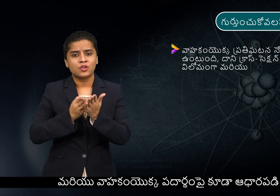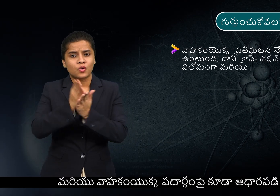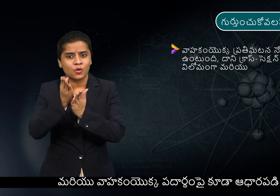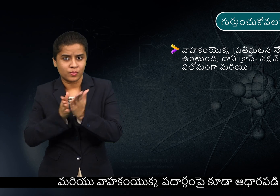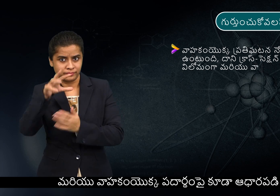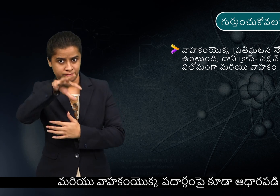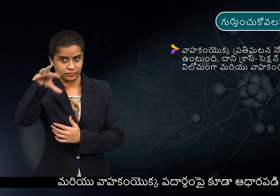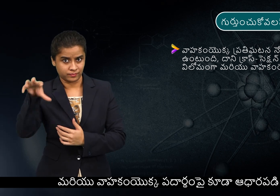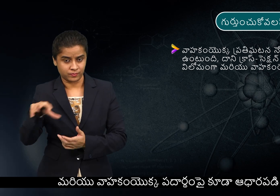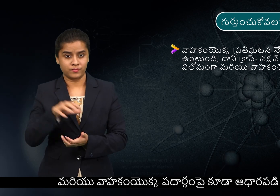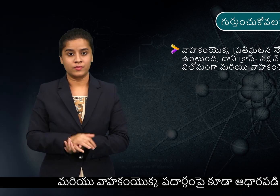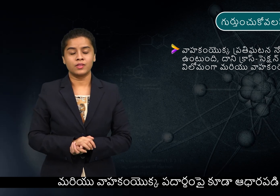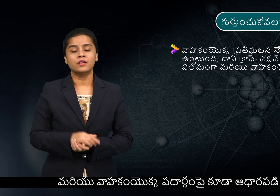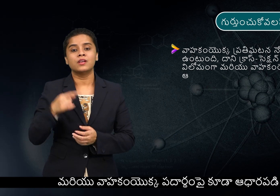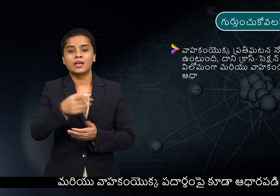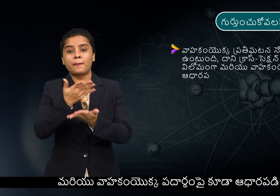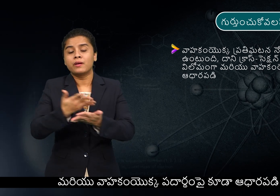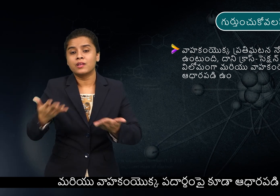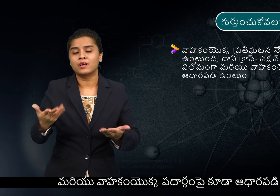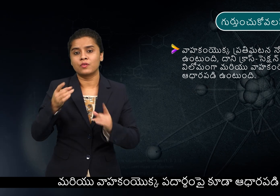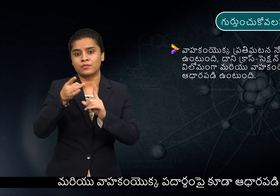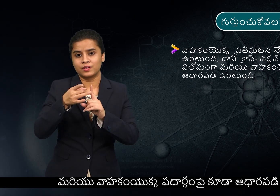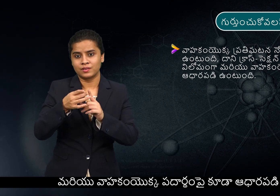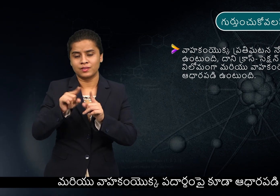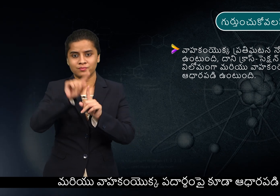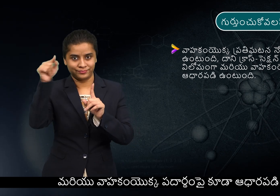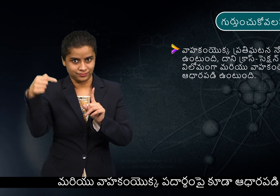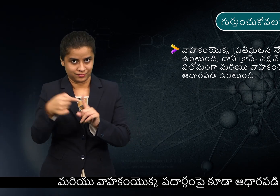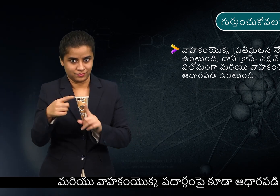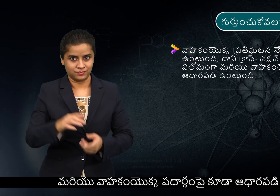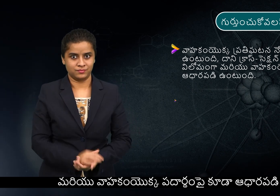మరియు వాహకం యొక్క పదార్థంపై కూడా ఆధారపడి ఉంటుంది.